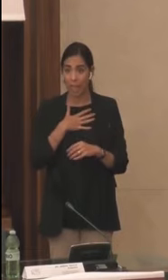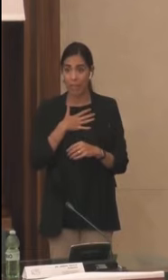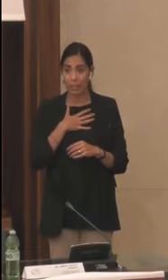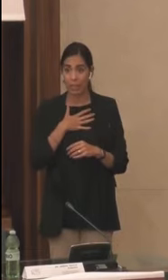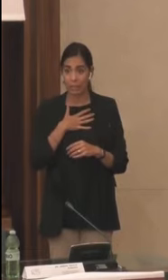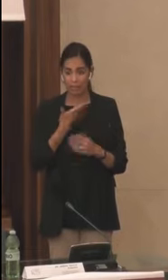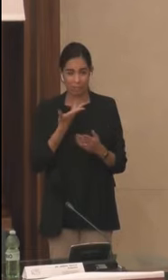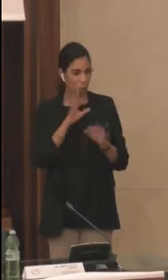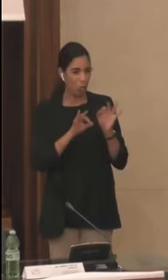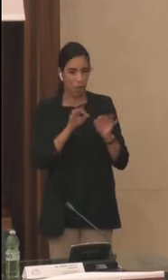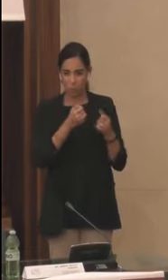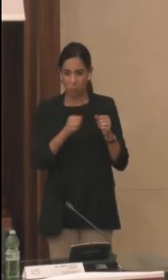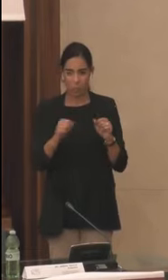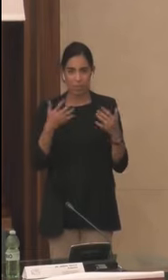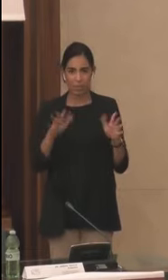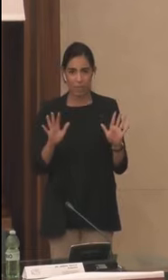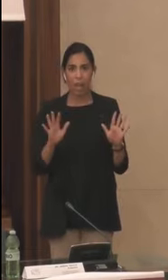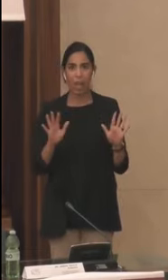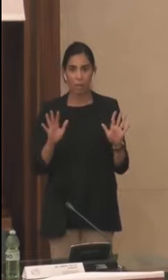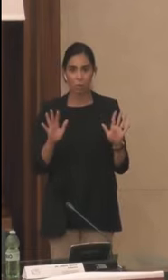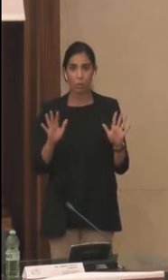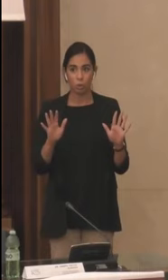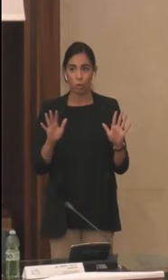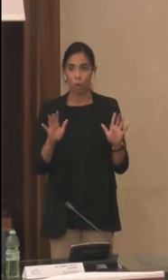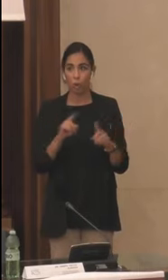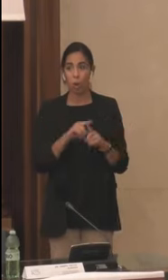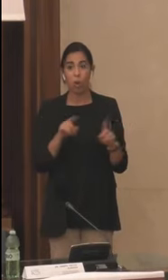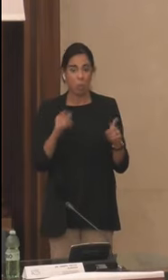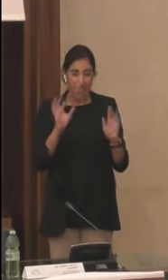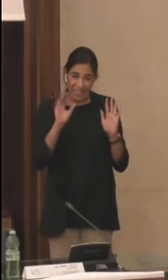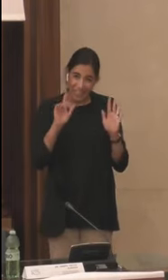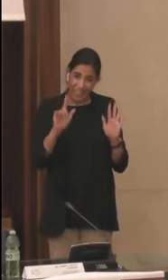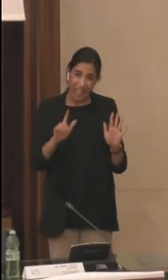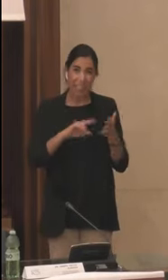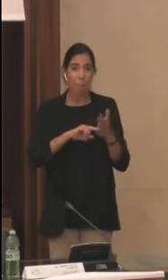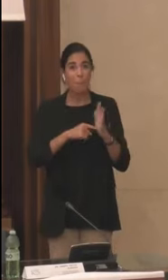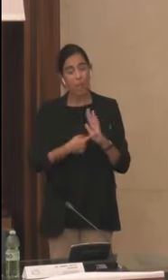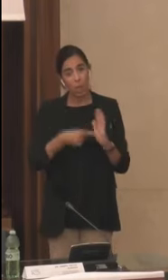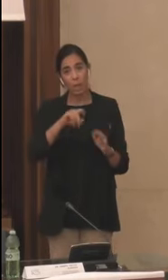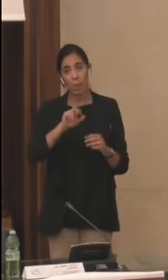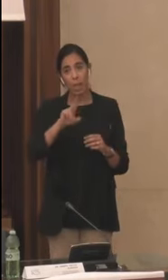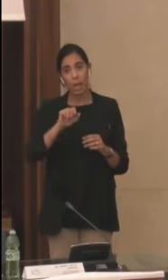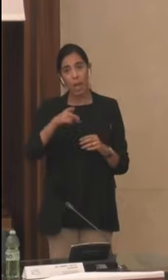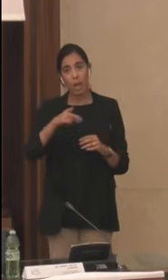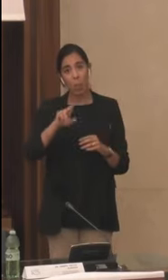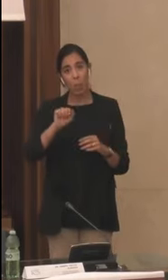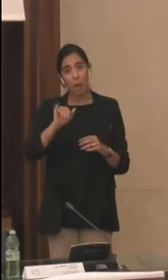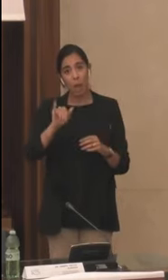mitad consume ivermectina, usa mi protocolo. Ellos juntaron la plata y mediante ellos estoy acá.